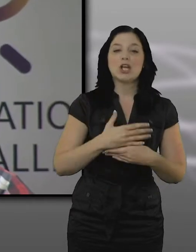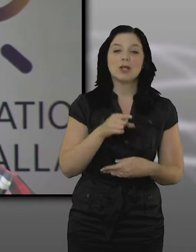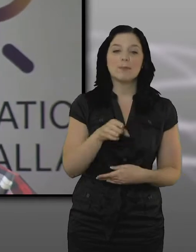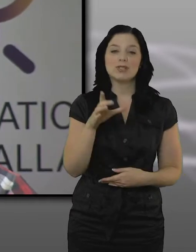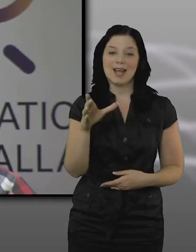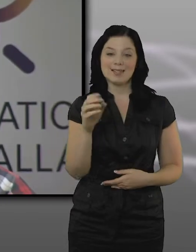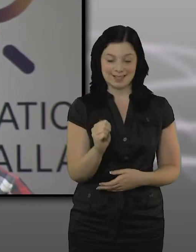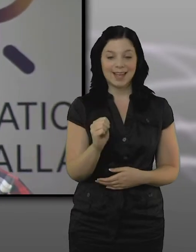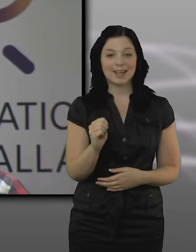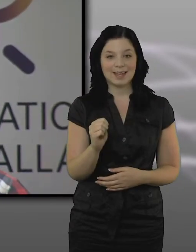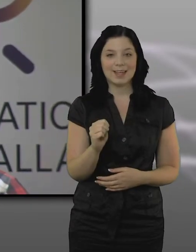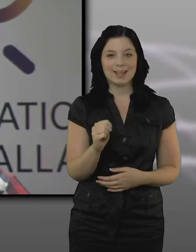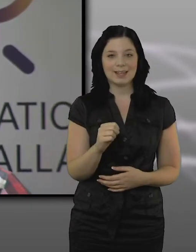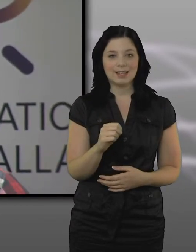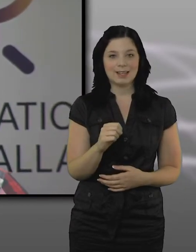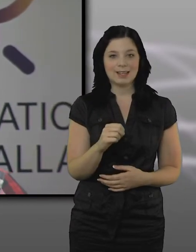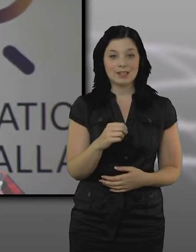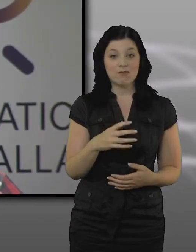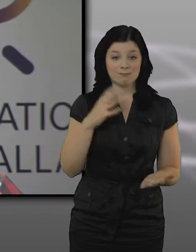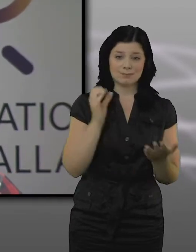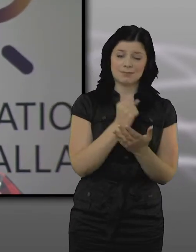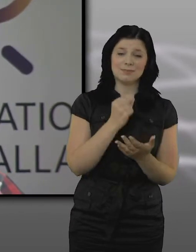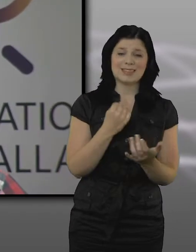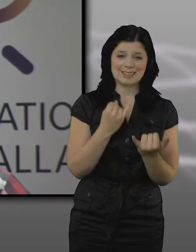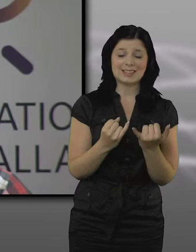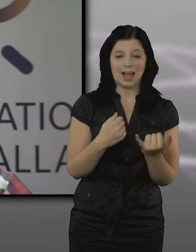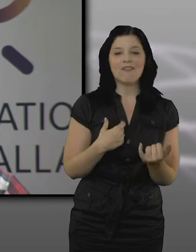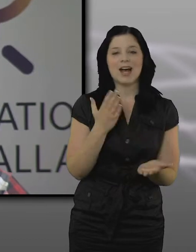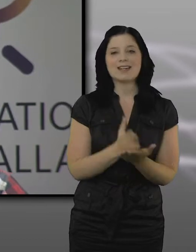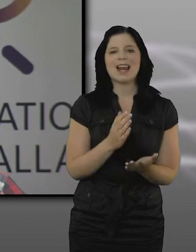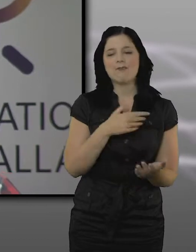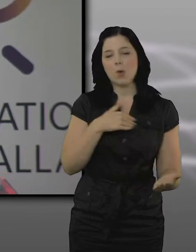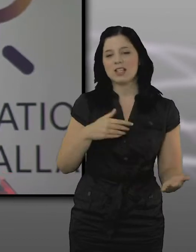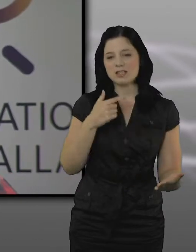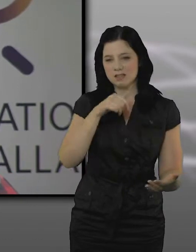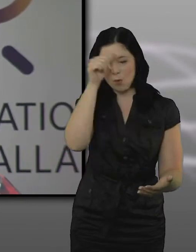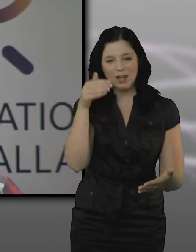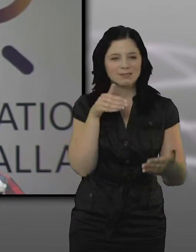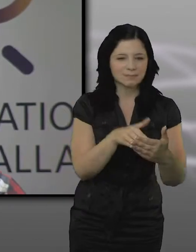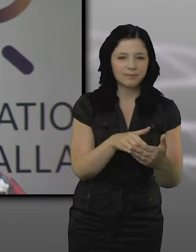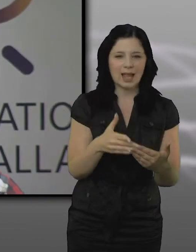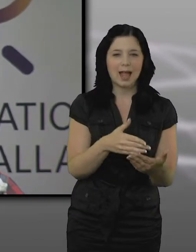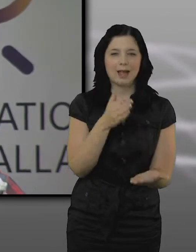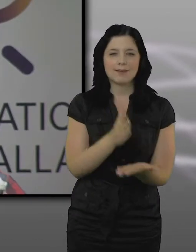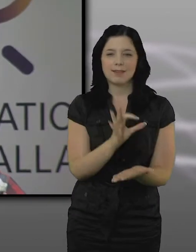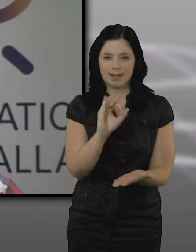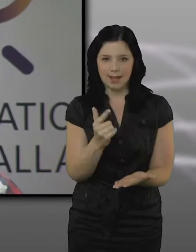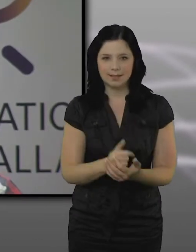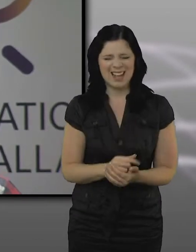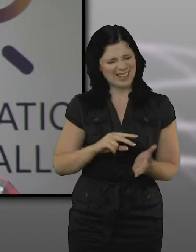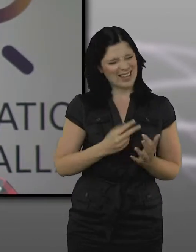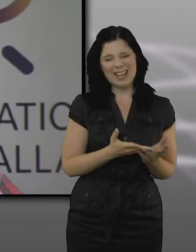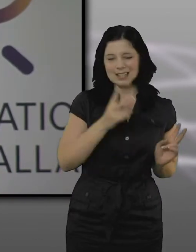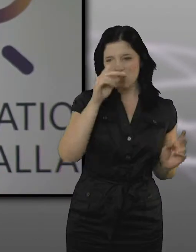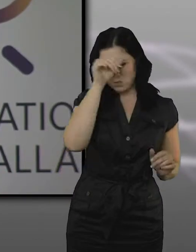Den stora stöttestenen blev rättigheter för oss. Tekniken var faktiskt inte så svårt. Det mesta fanns. Vi hade en